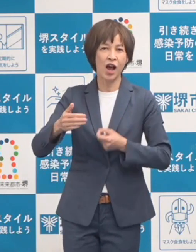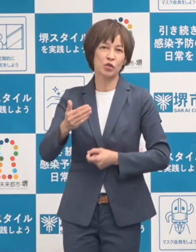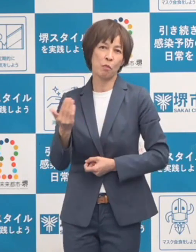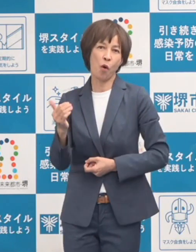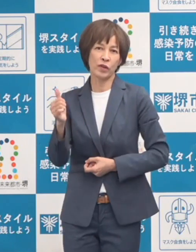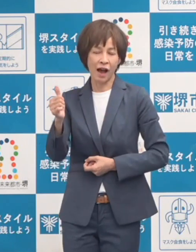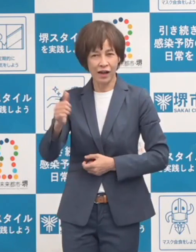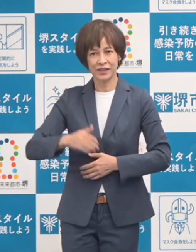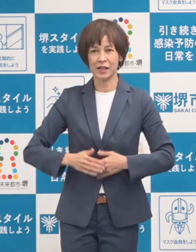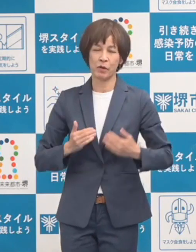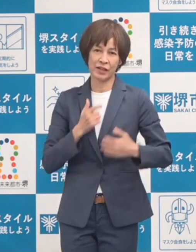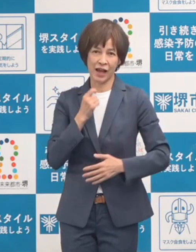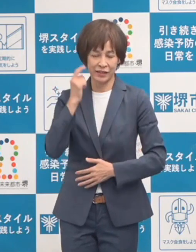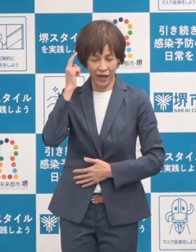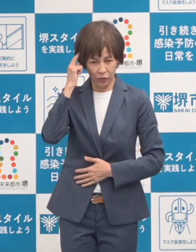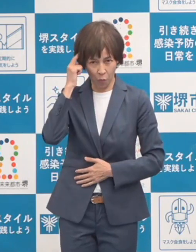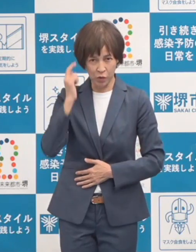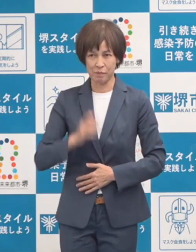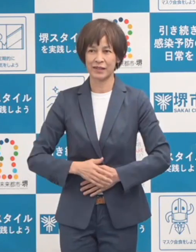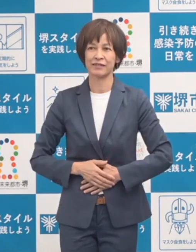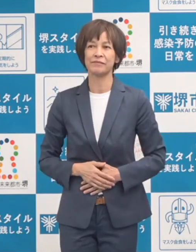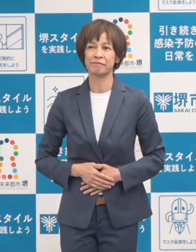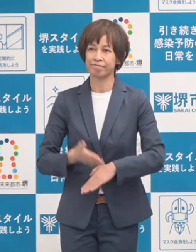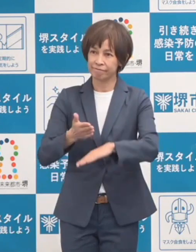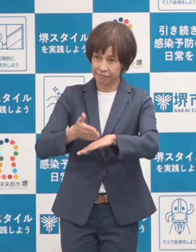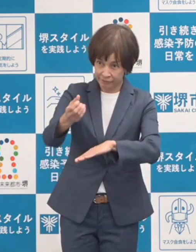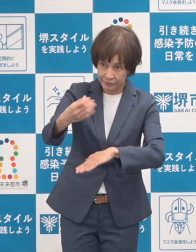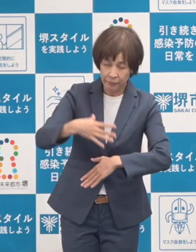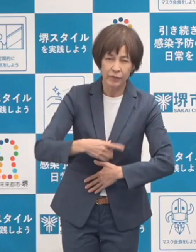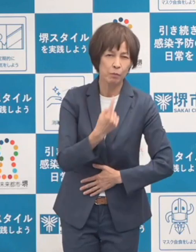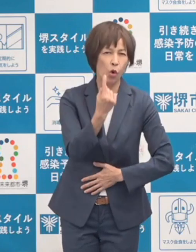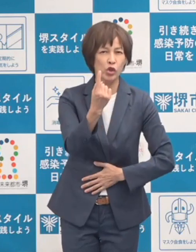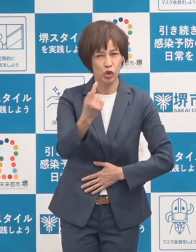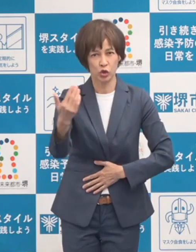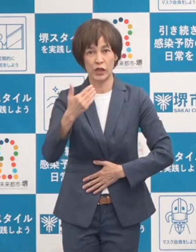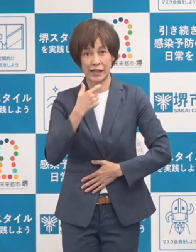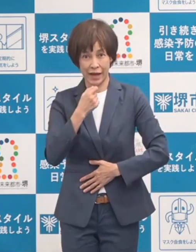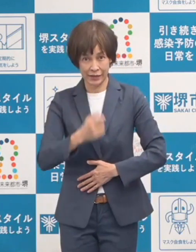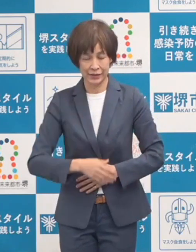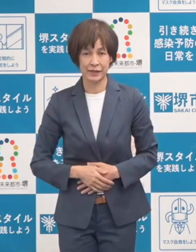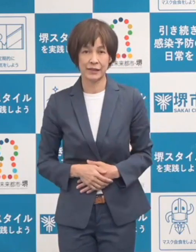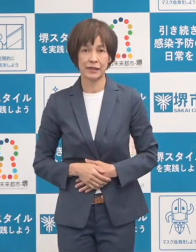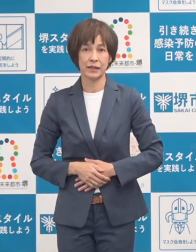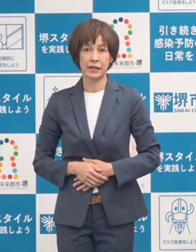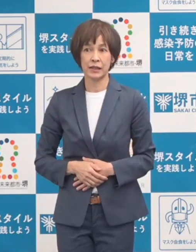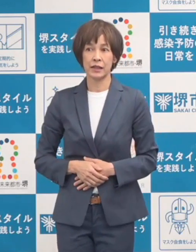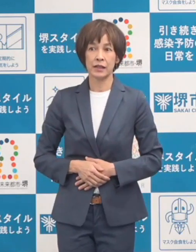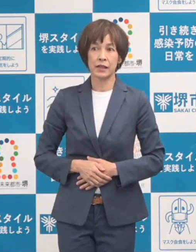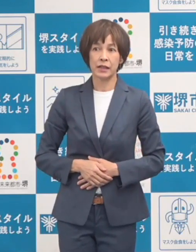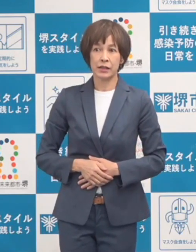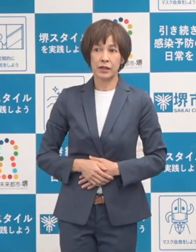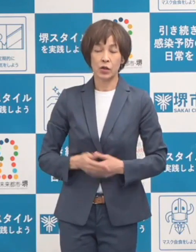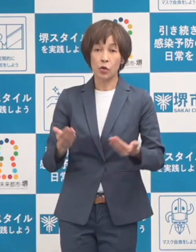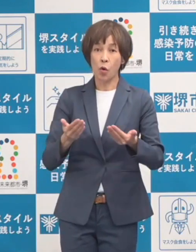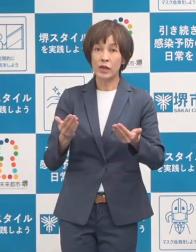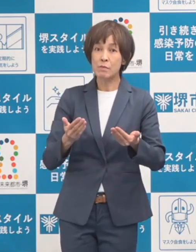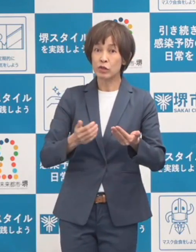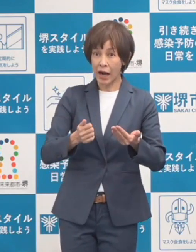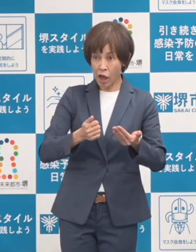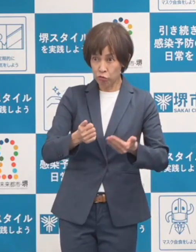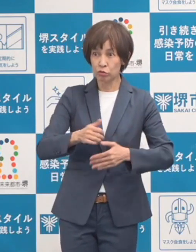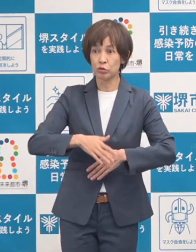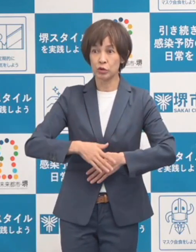躍いただきたいと考えています。 ありがとうございます。もう一点お願いいたします。工場に勤務される方がです